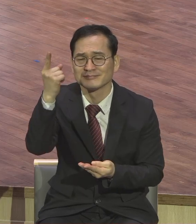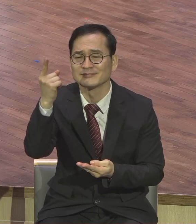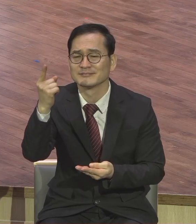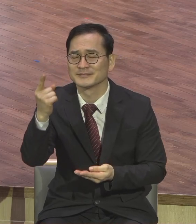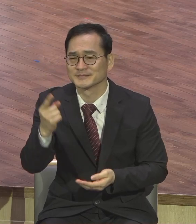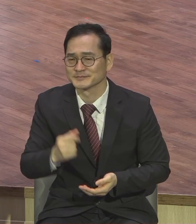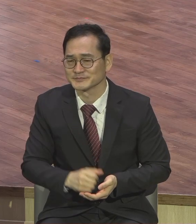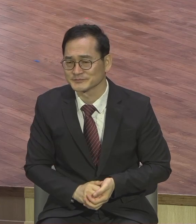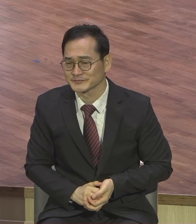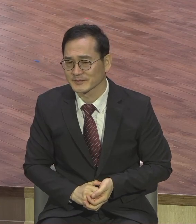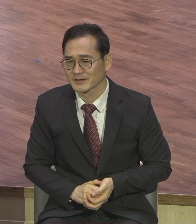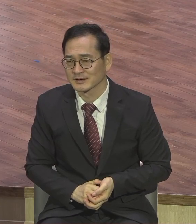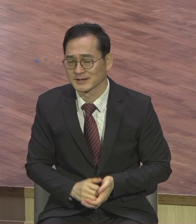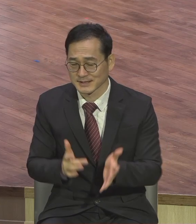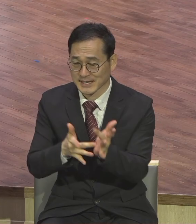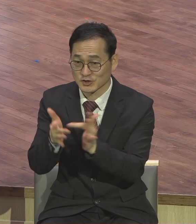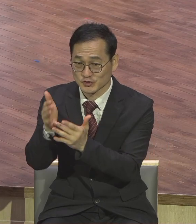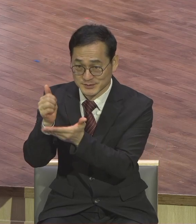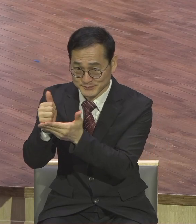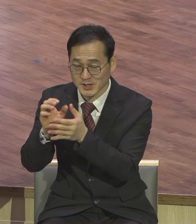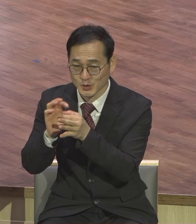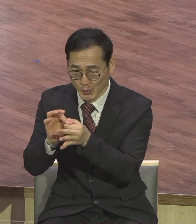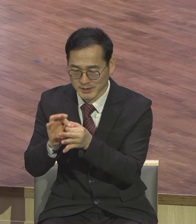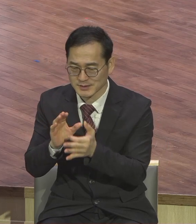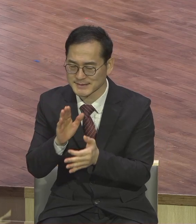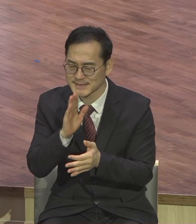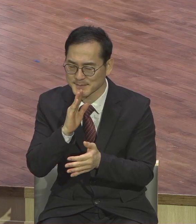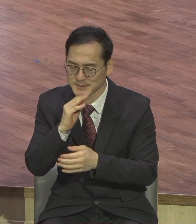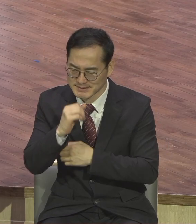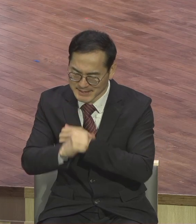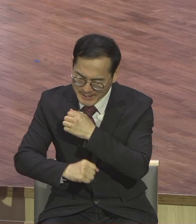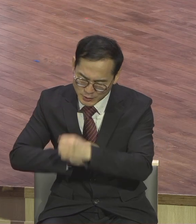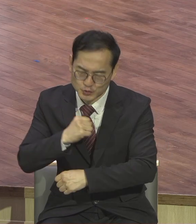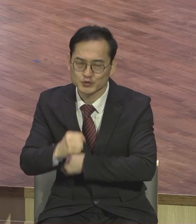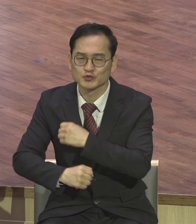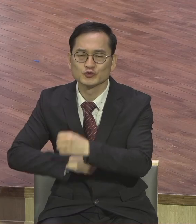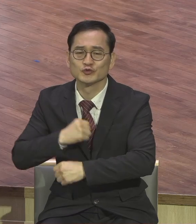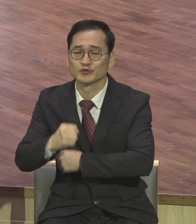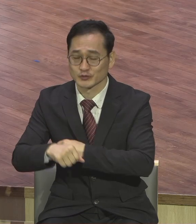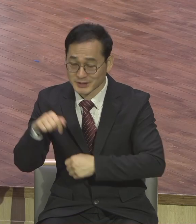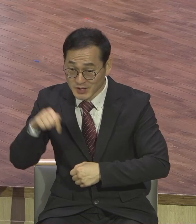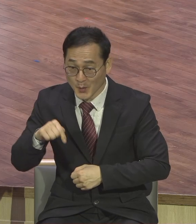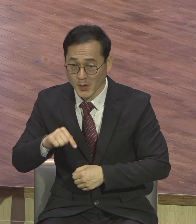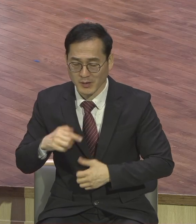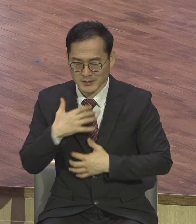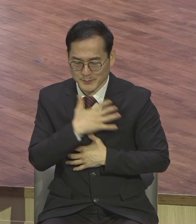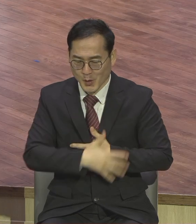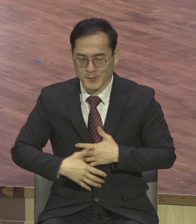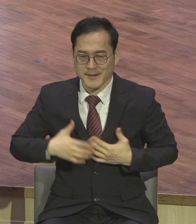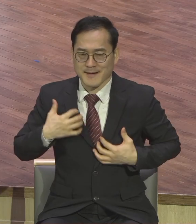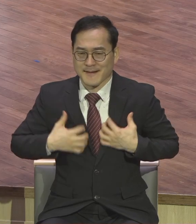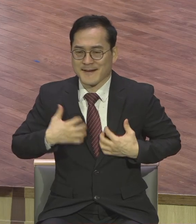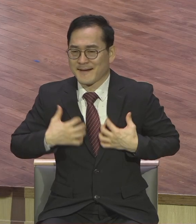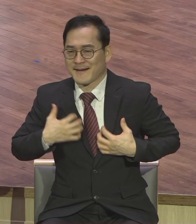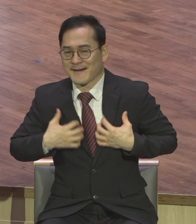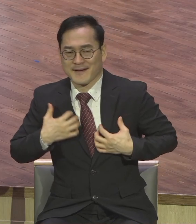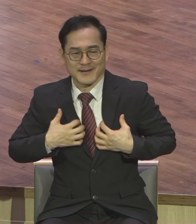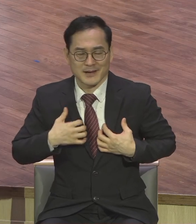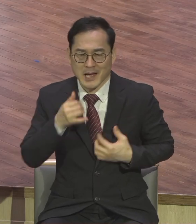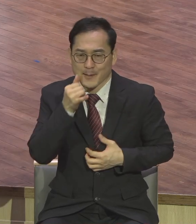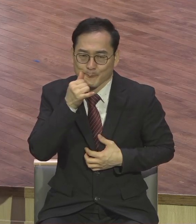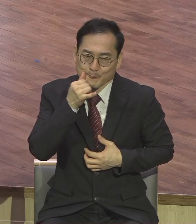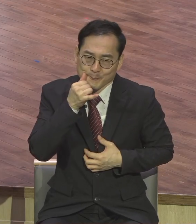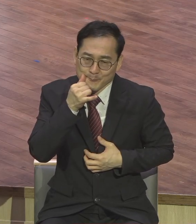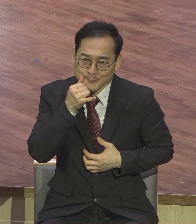예수 그리스도를 통해서 주어진 참 자유함을 잘못 착각해서 육체의 기회 곧 방종해도 된단